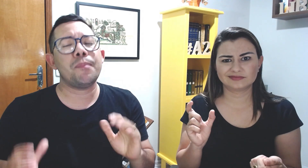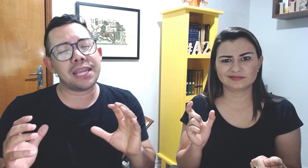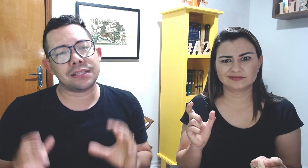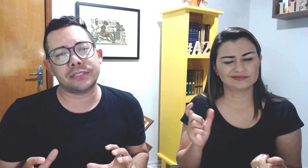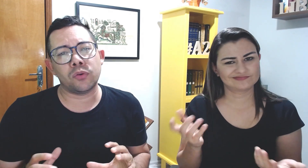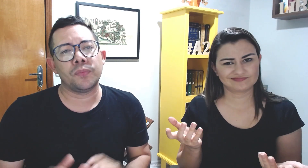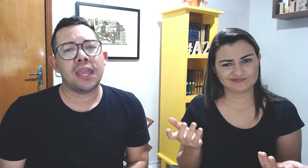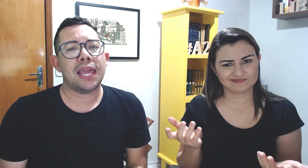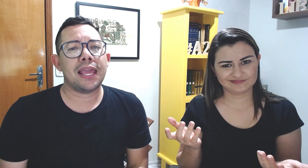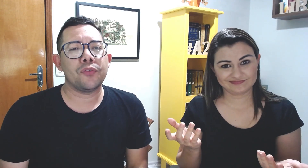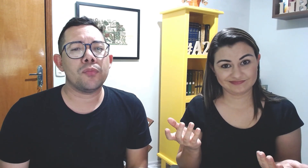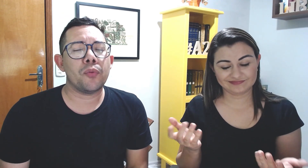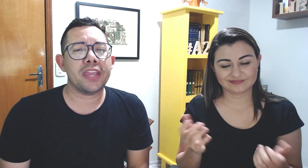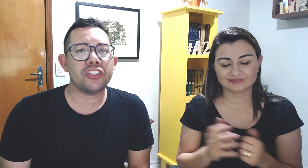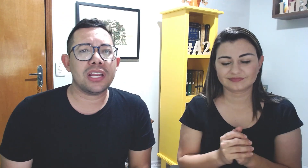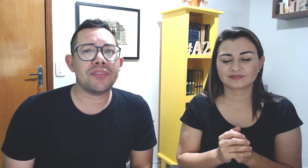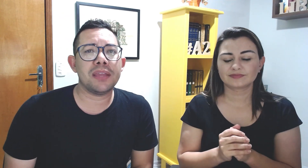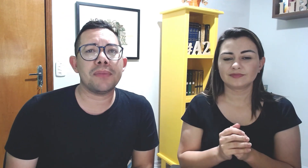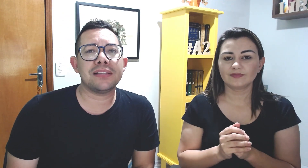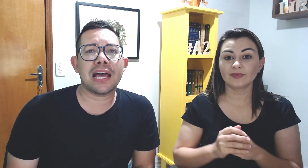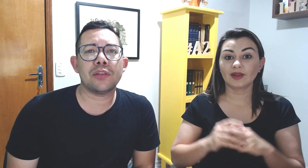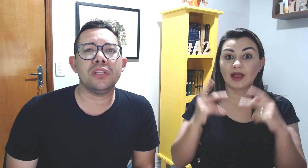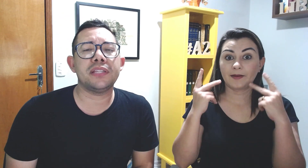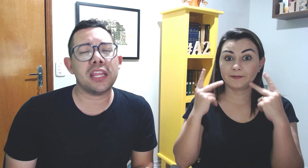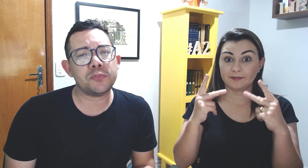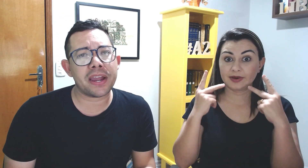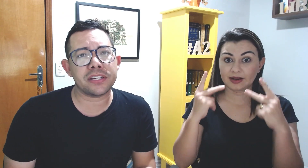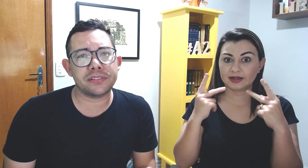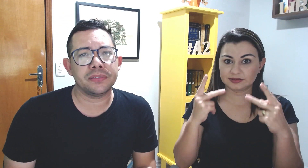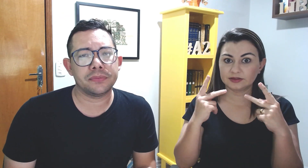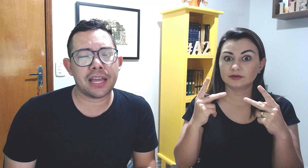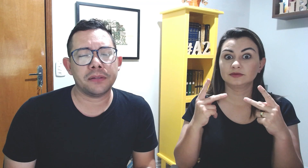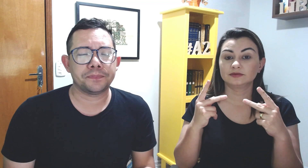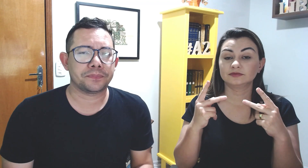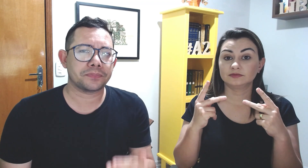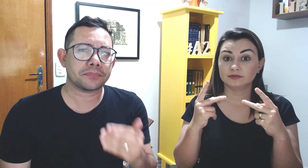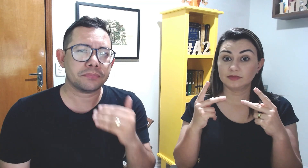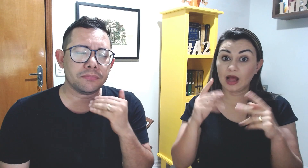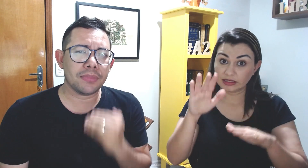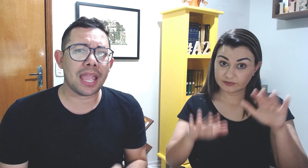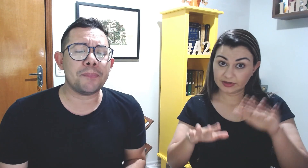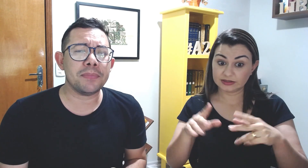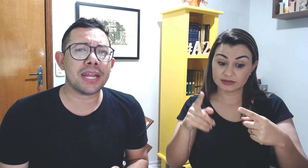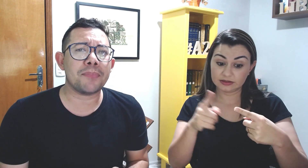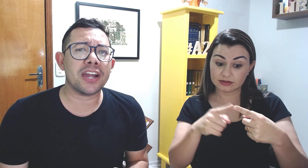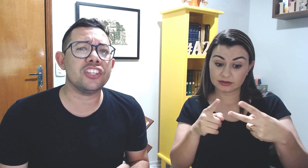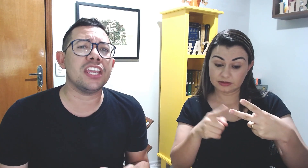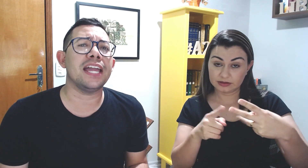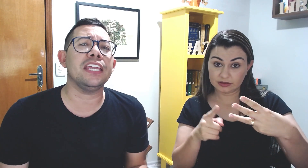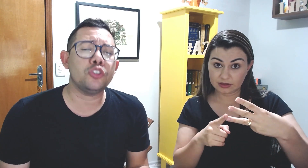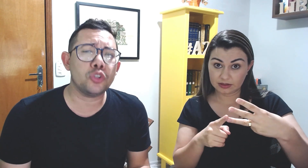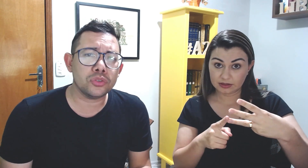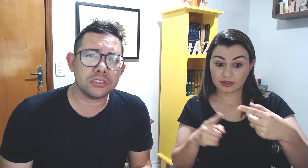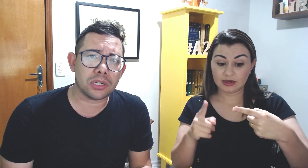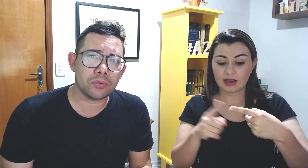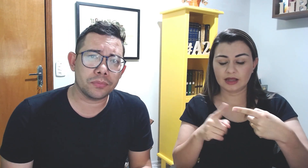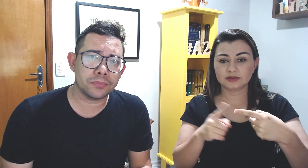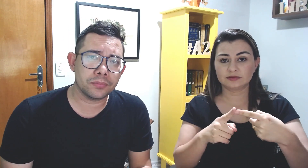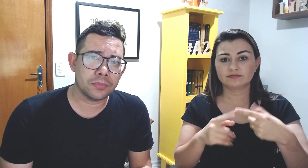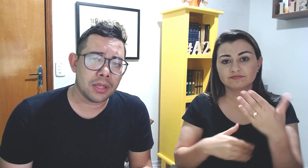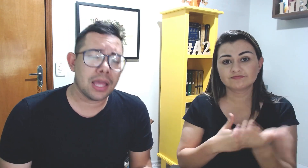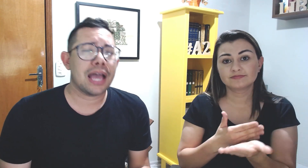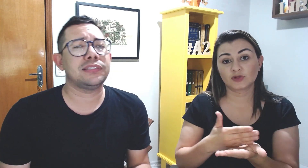A pregação, normalmente, ela vai embasada em 3 partes. Tá? A primeira parte é a